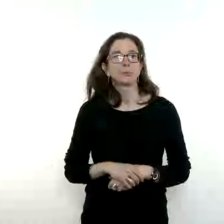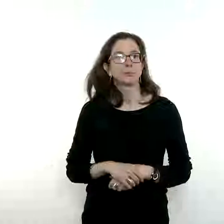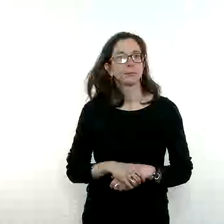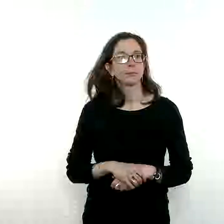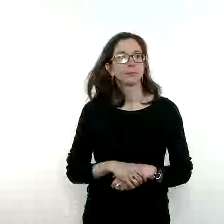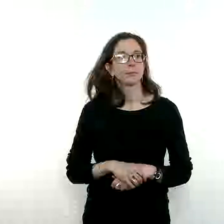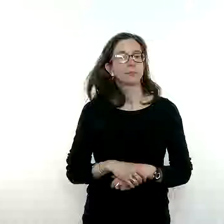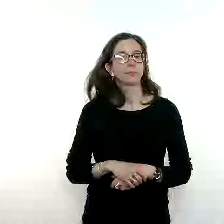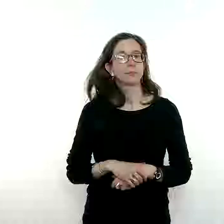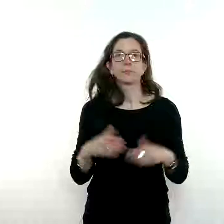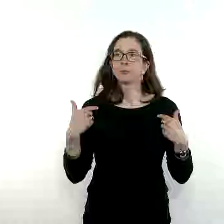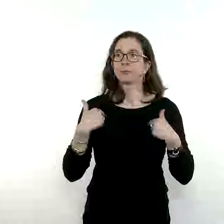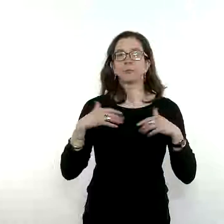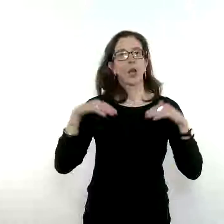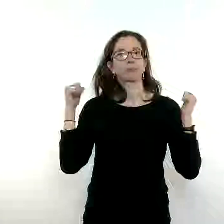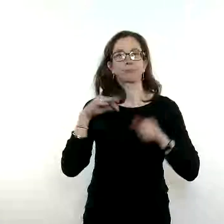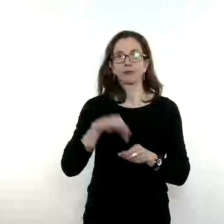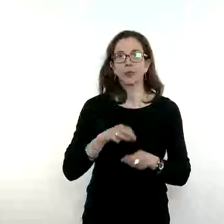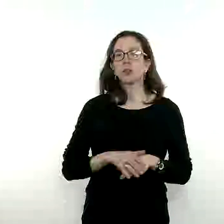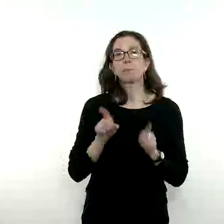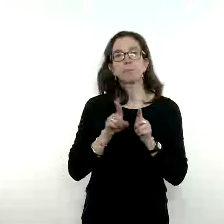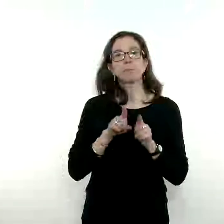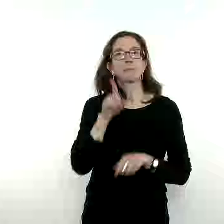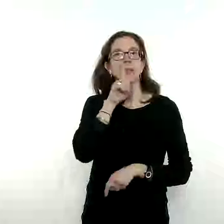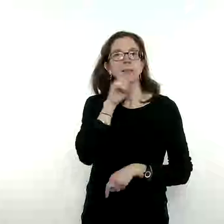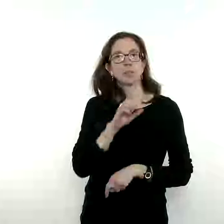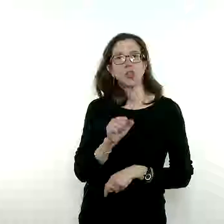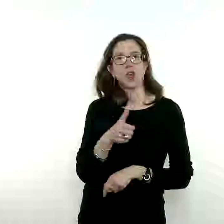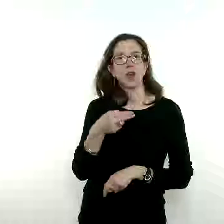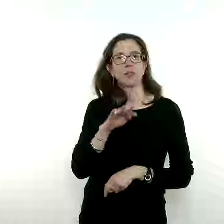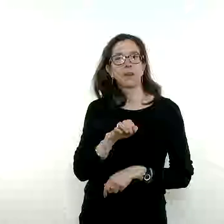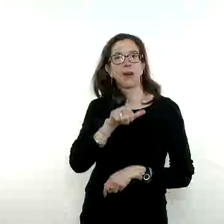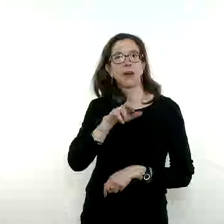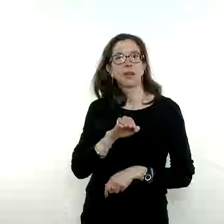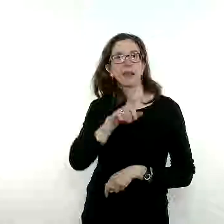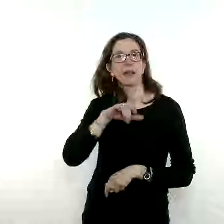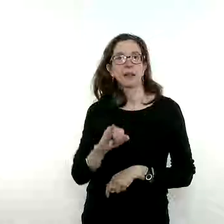Je ne prends pas part au vote. Madame Santarelli non plus.